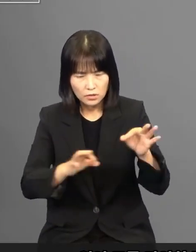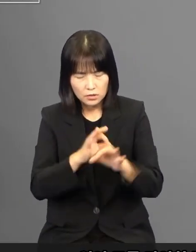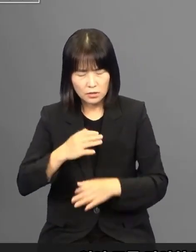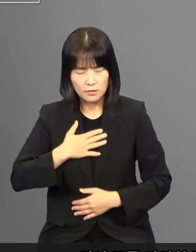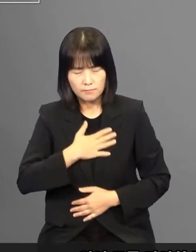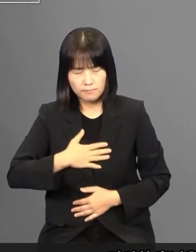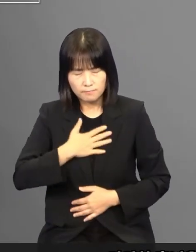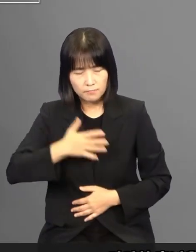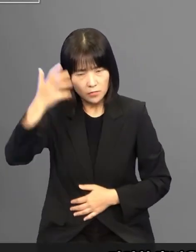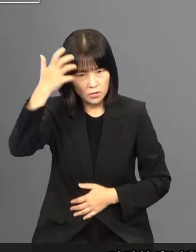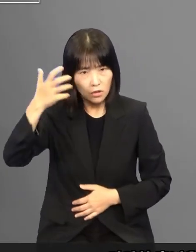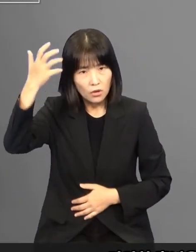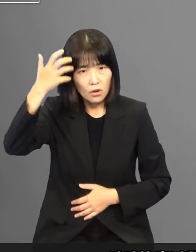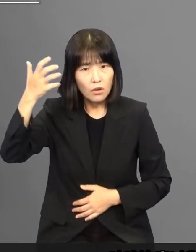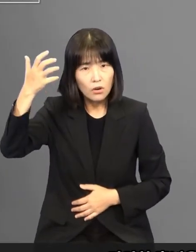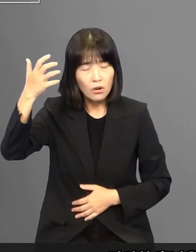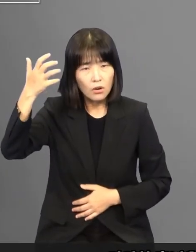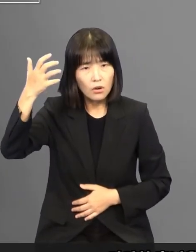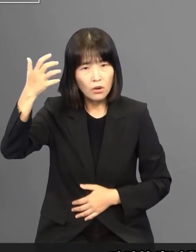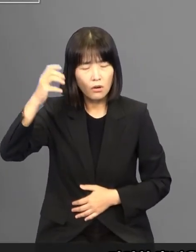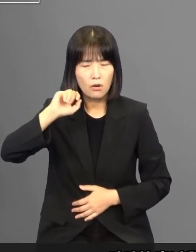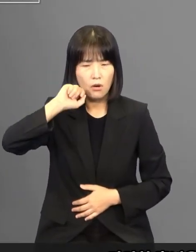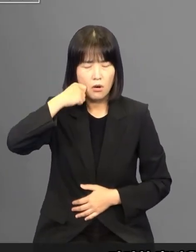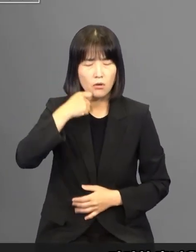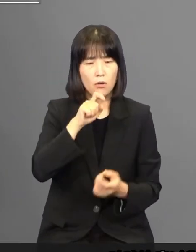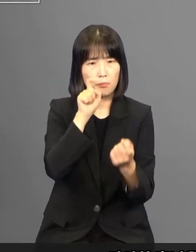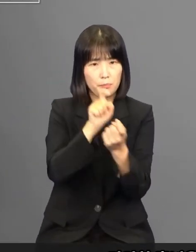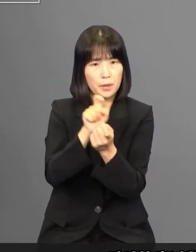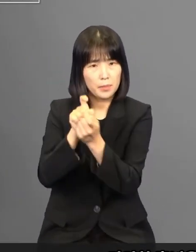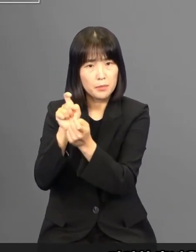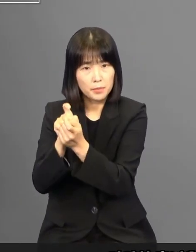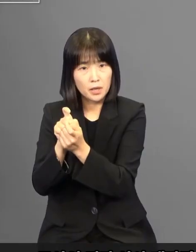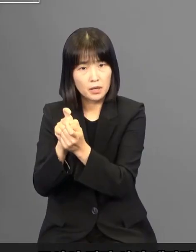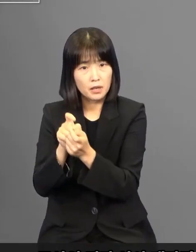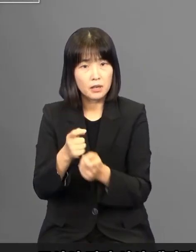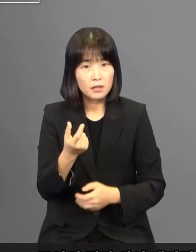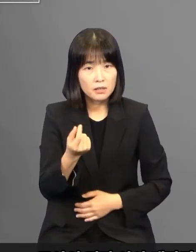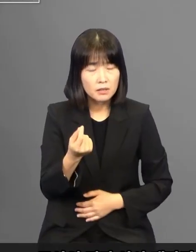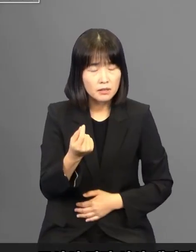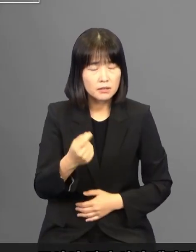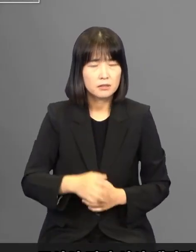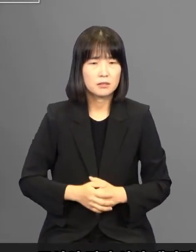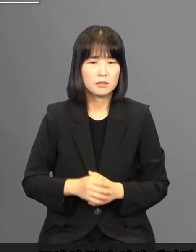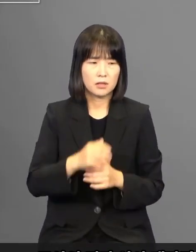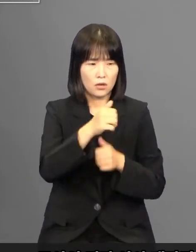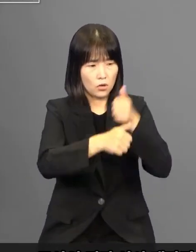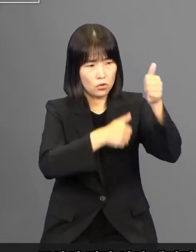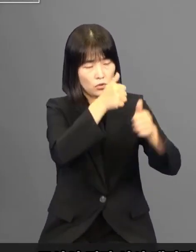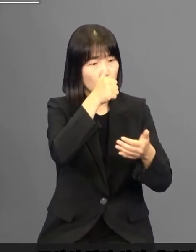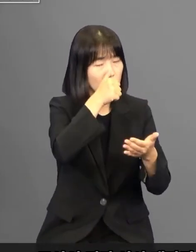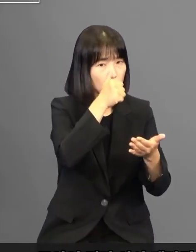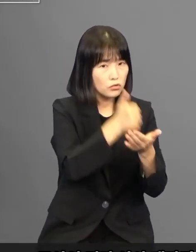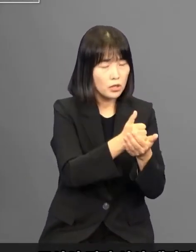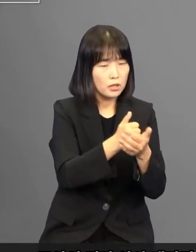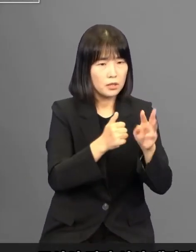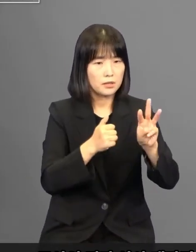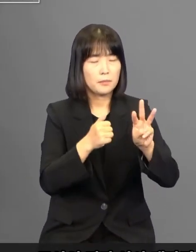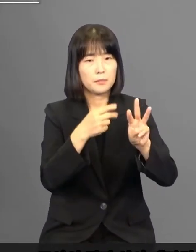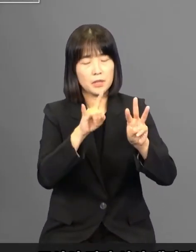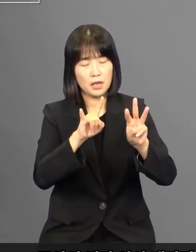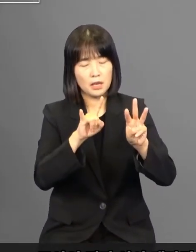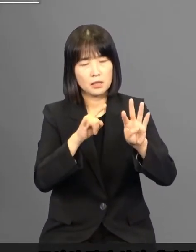정서적, 영적 다양한 흉년을 맞이하고 있으십니까? 조상의 죄가 3, 4대까지 이른다는